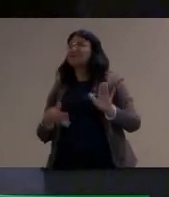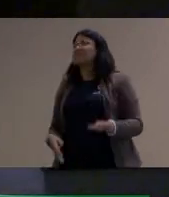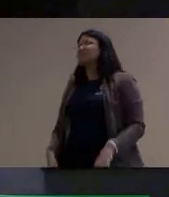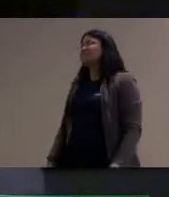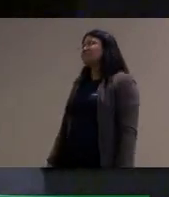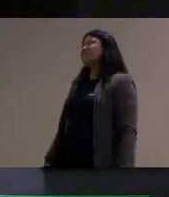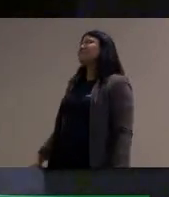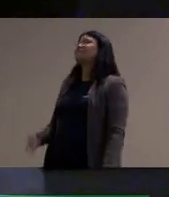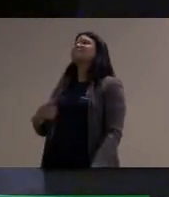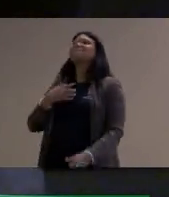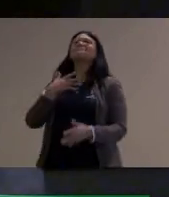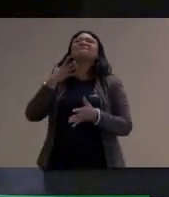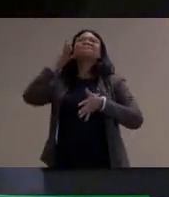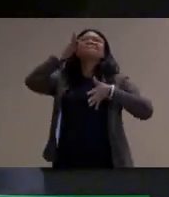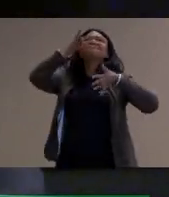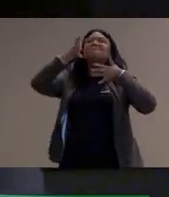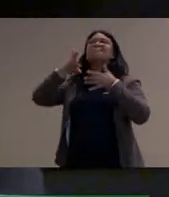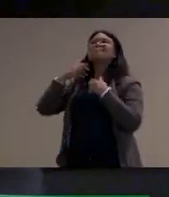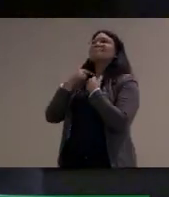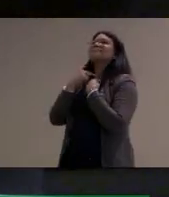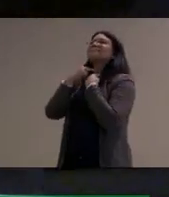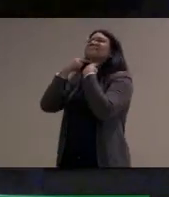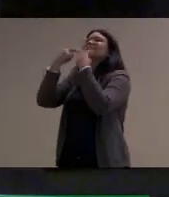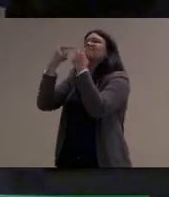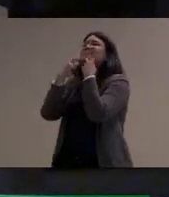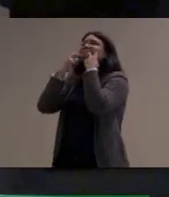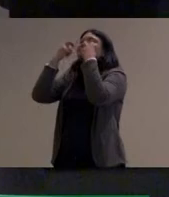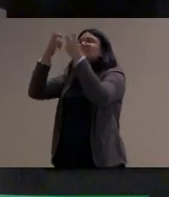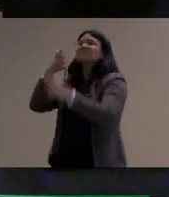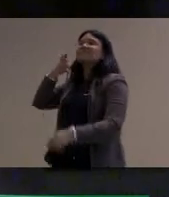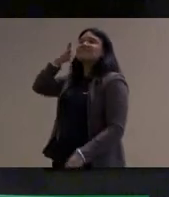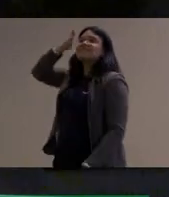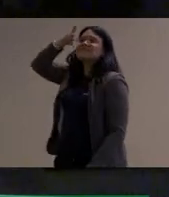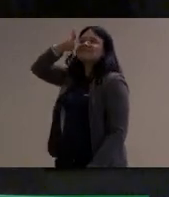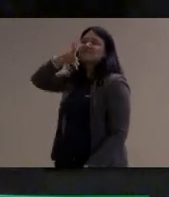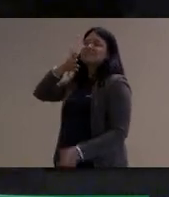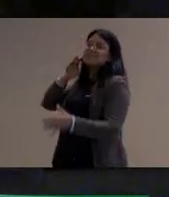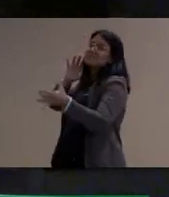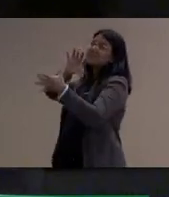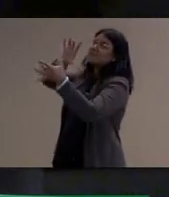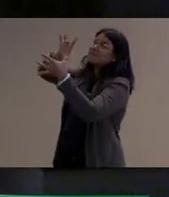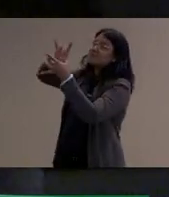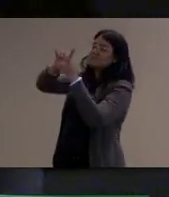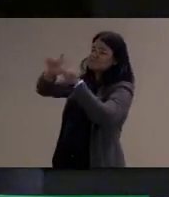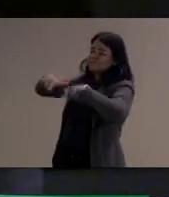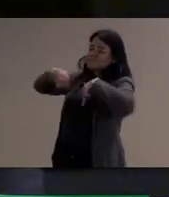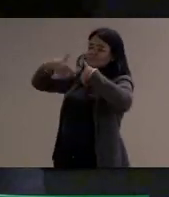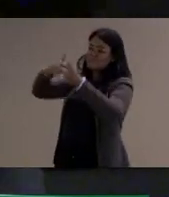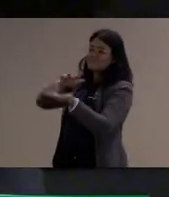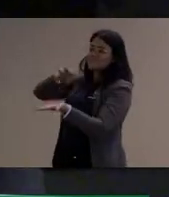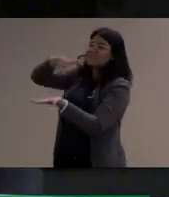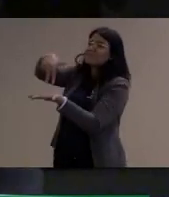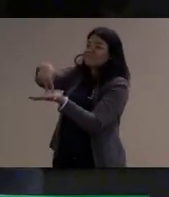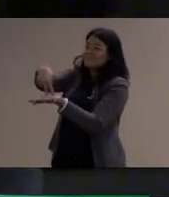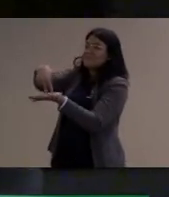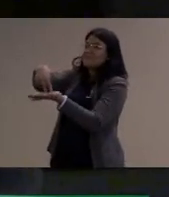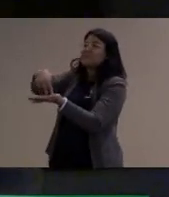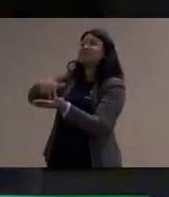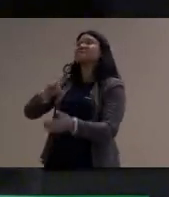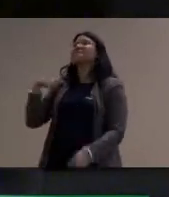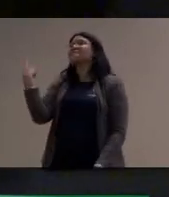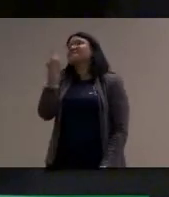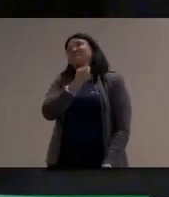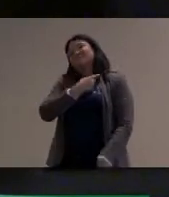minha avó voz é o meu lugar de fala nosso